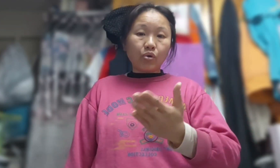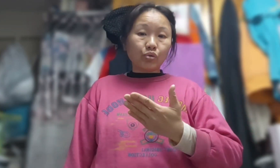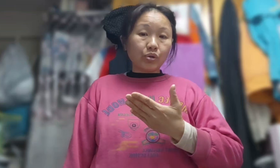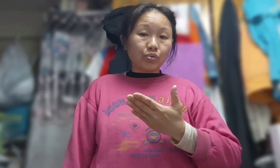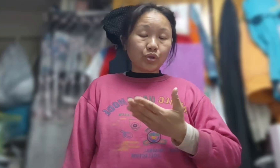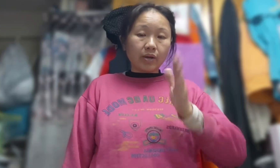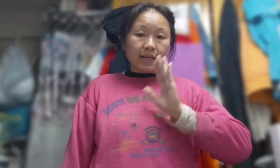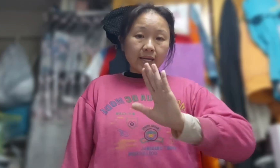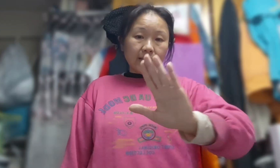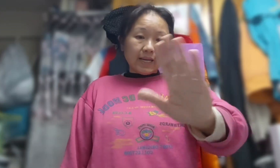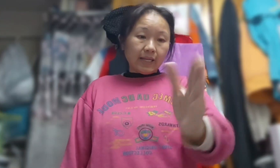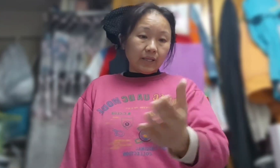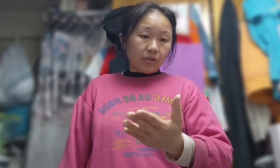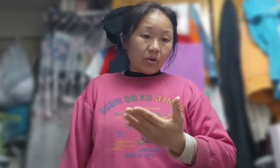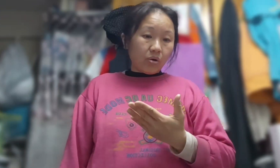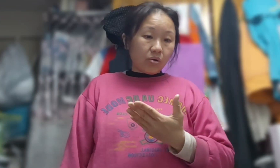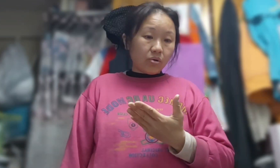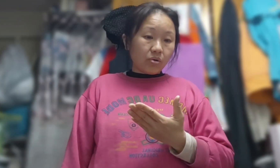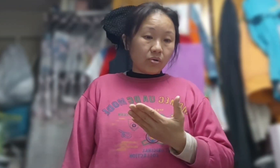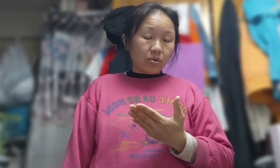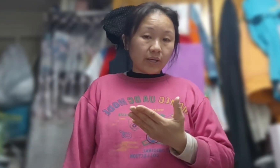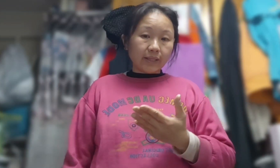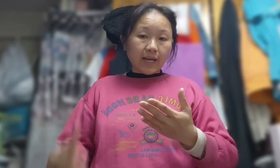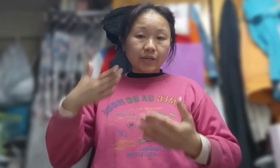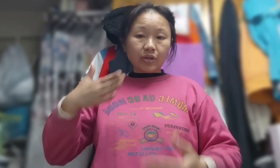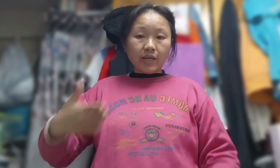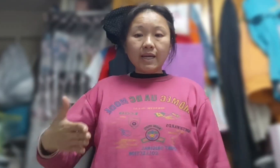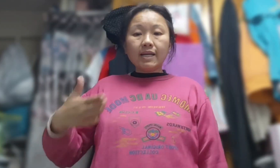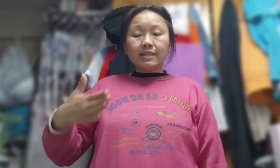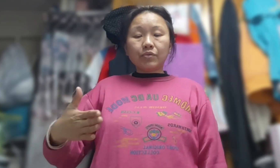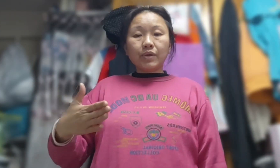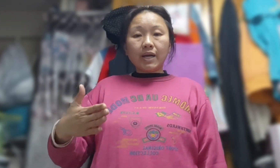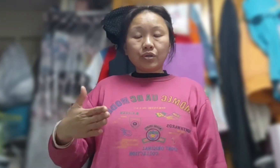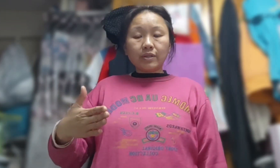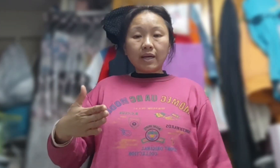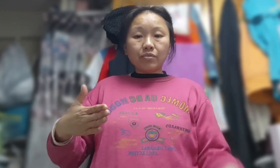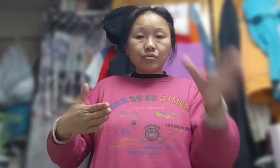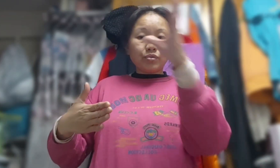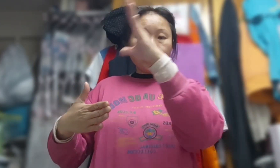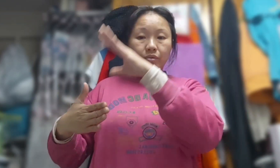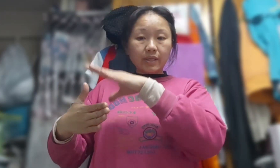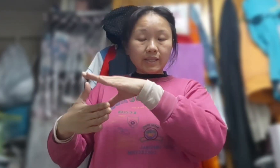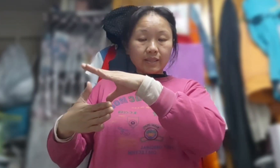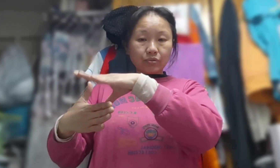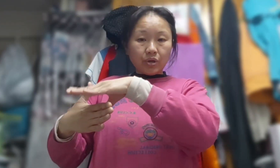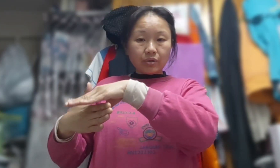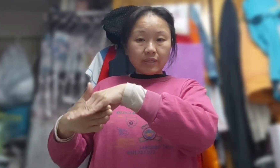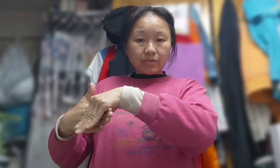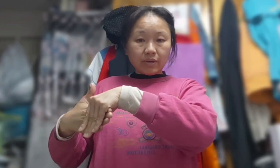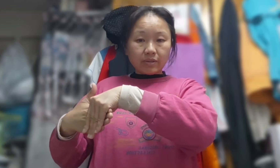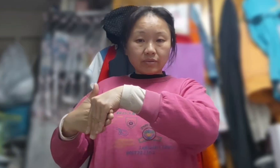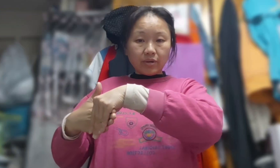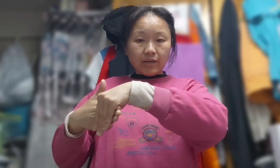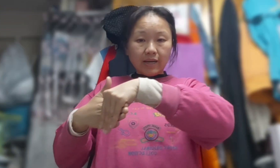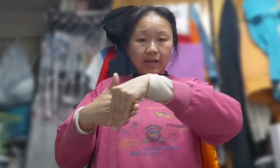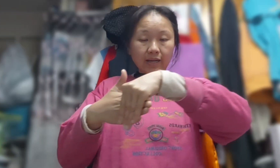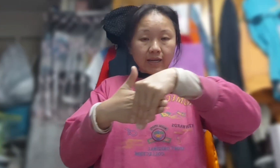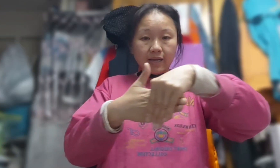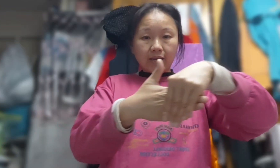都係用掌，你我 OK 帶着咧就會係左手一隻手掌，右手一手掌拉